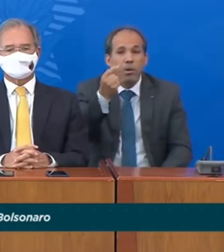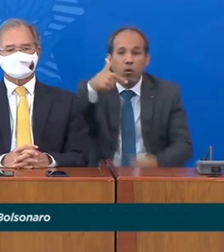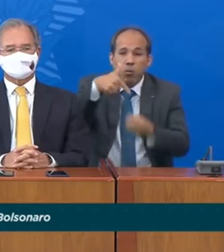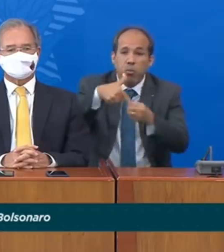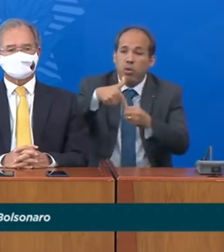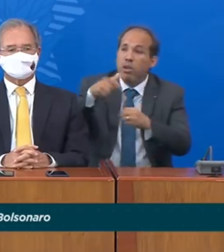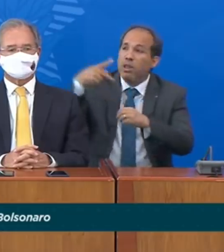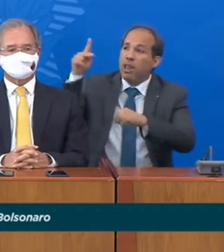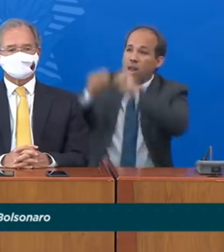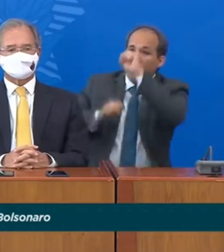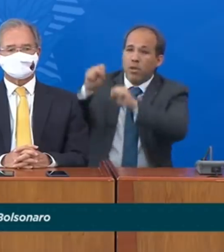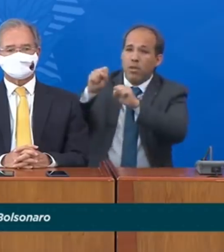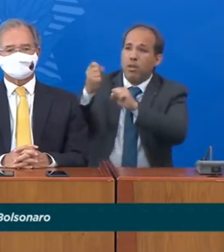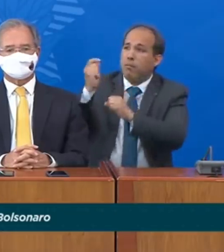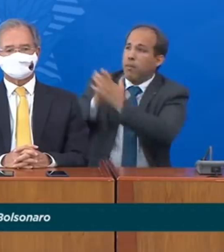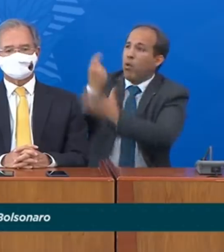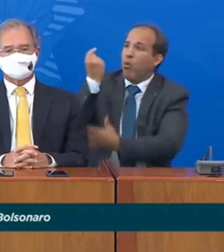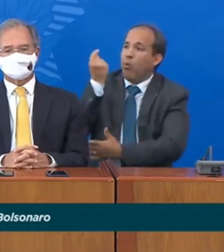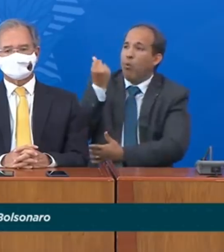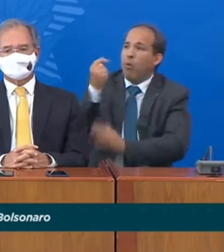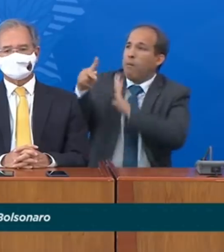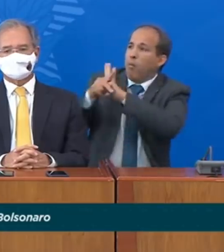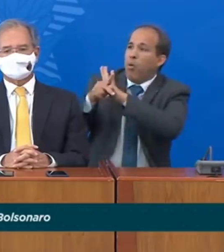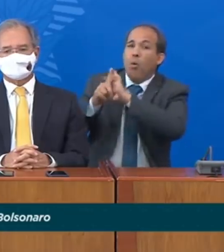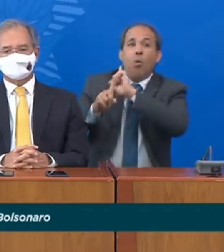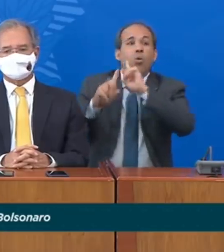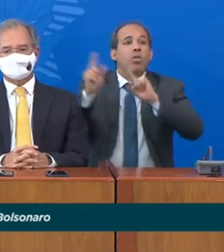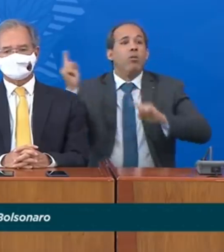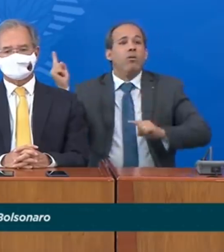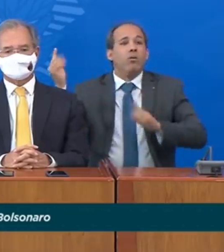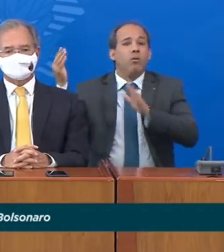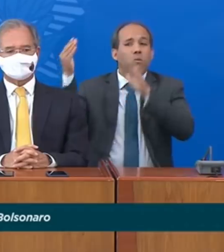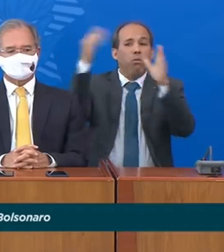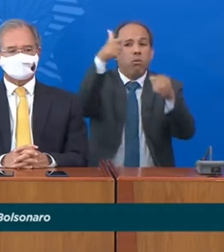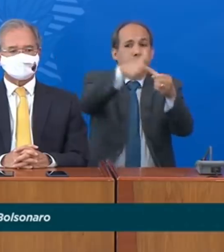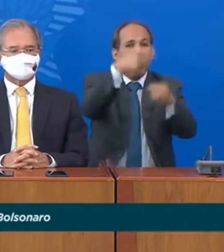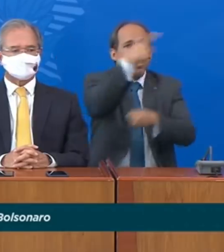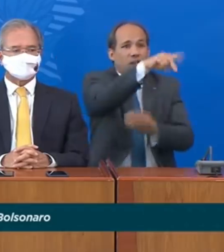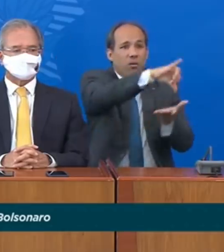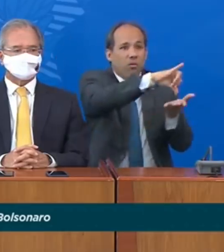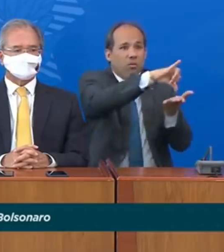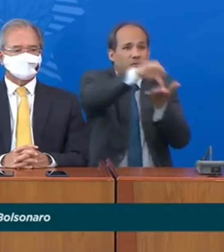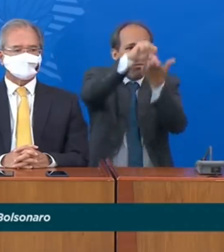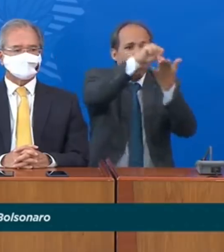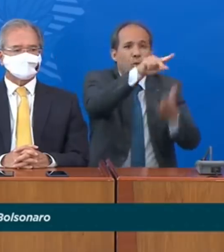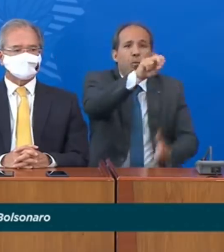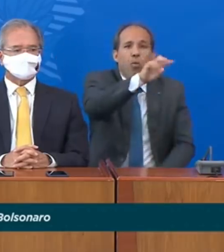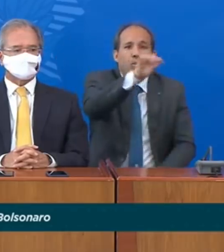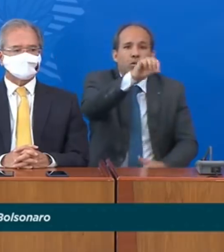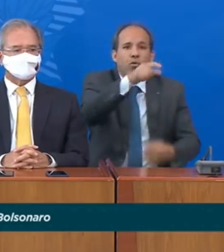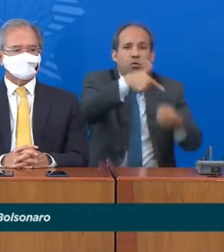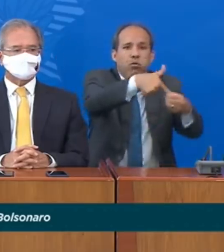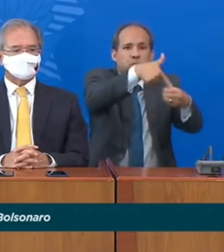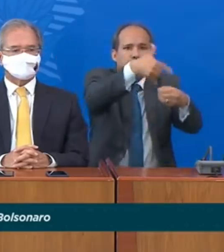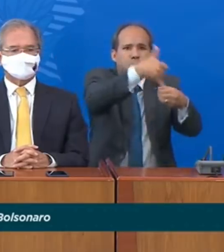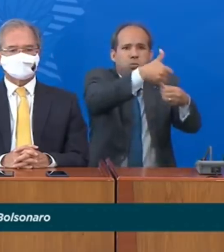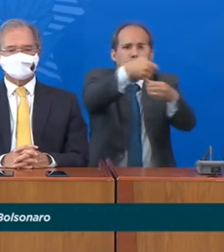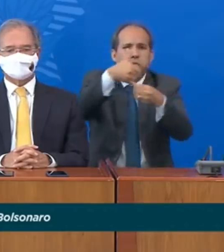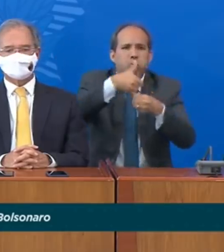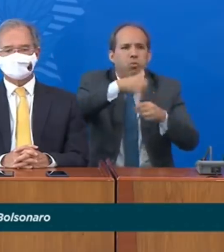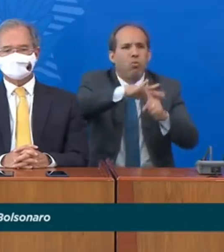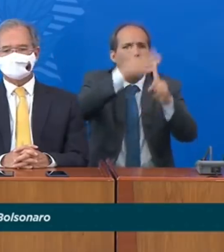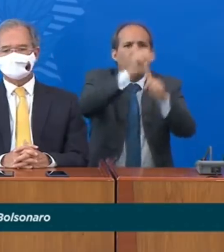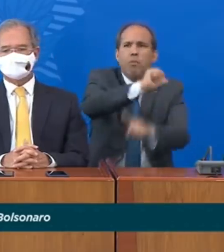é e na bomba é mais do que o dobro desse praticado na refinaria. O que